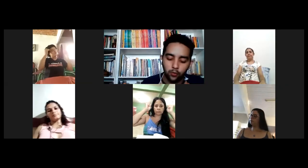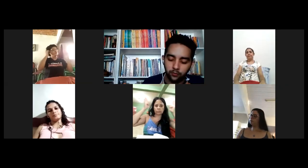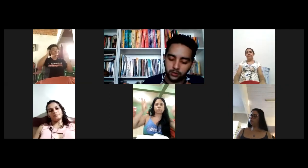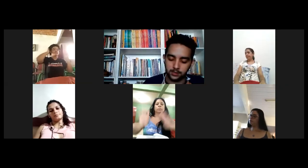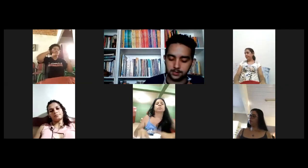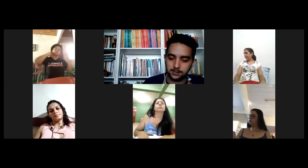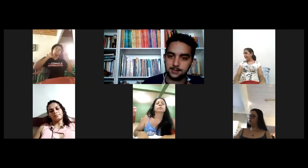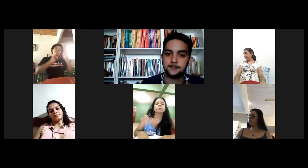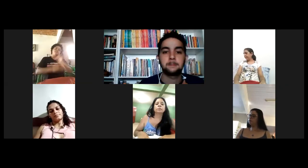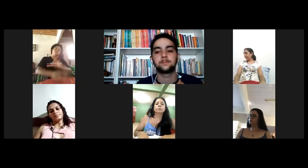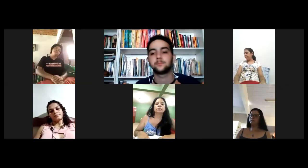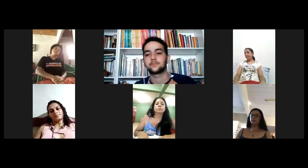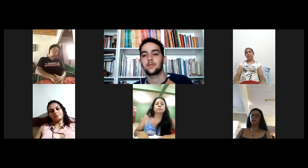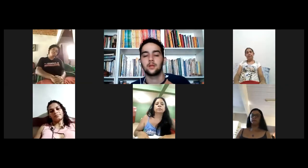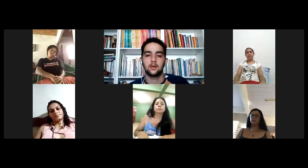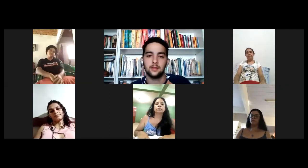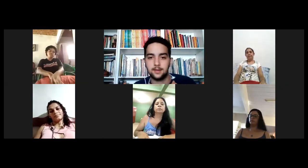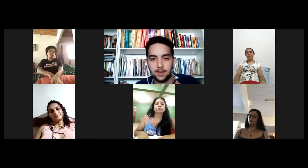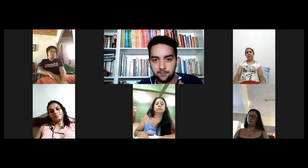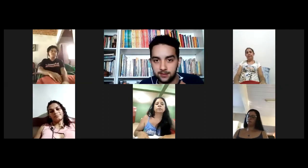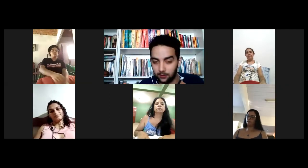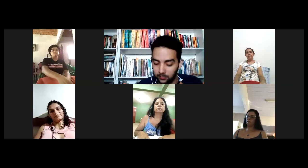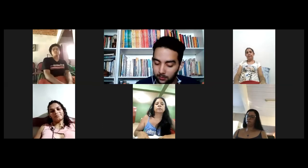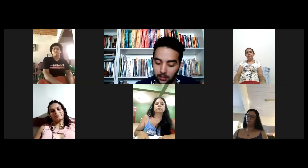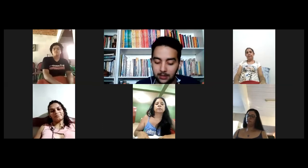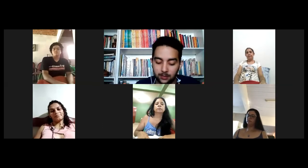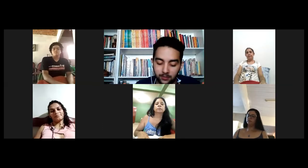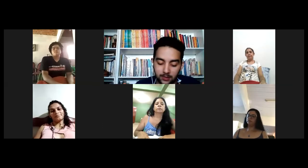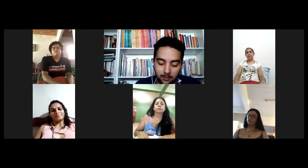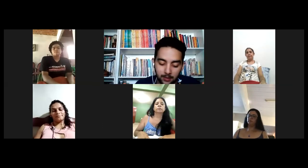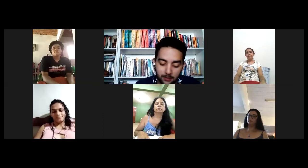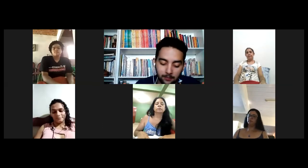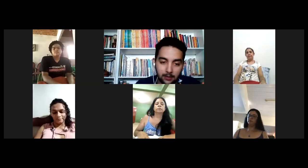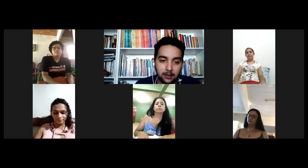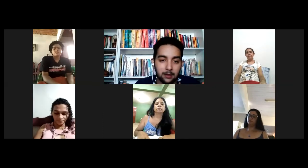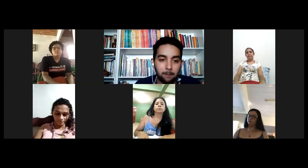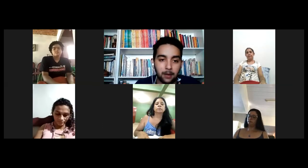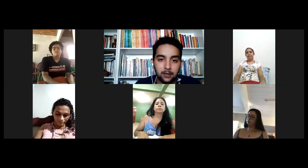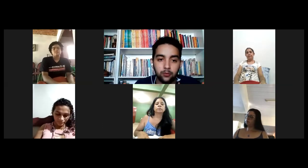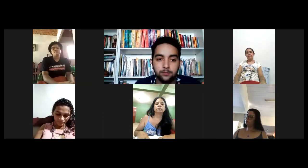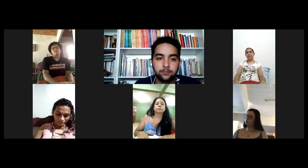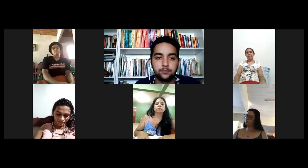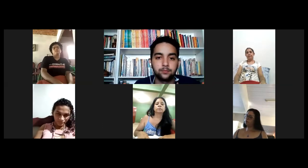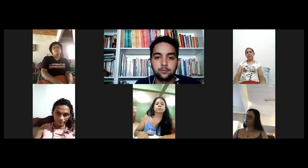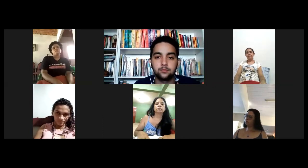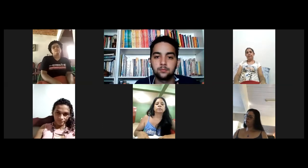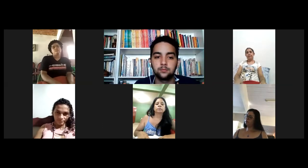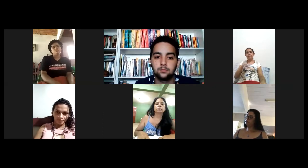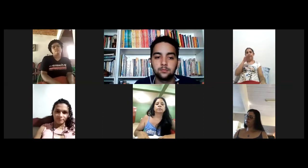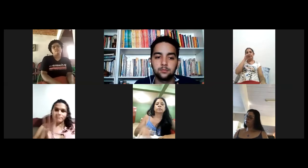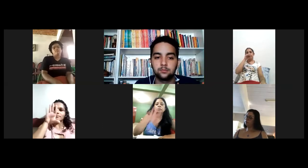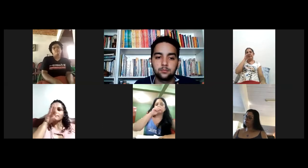Agora com vocês. Que esse aqui é a revisão. Então bora lá, já para vocês saberem. Pato,